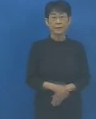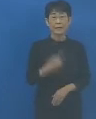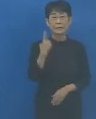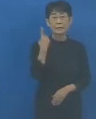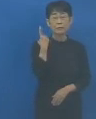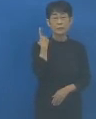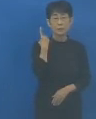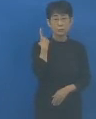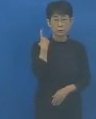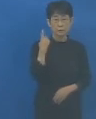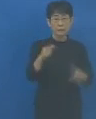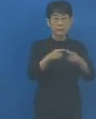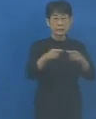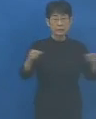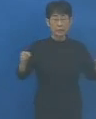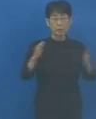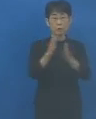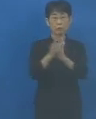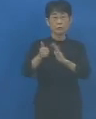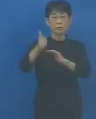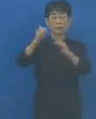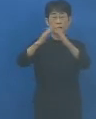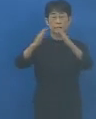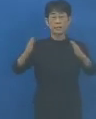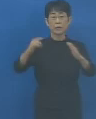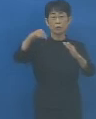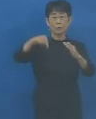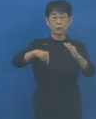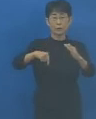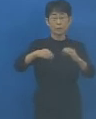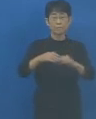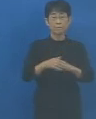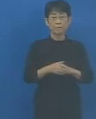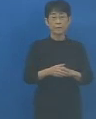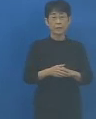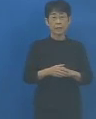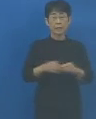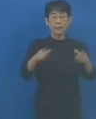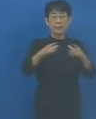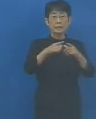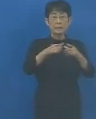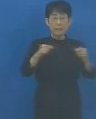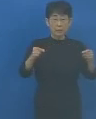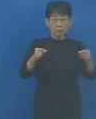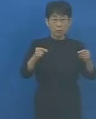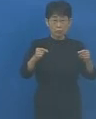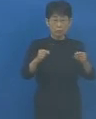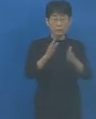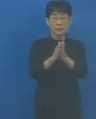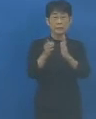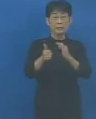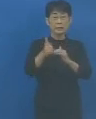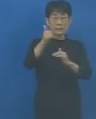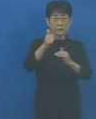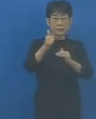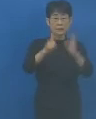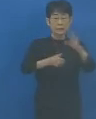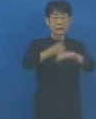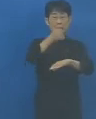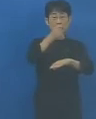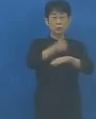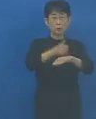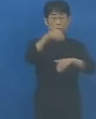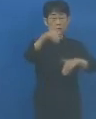日全国知事会におきまして、全国知事会長選挙のスケジュール